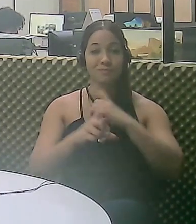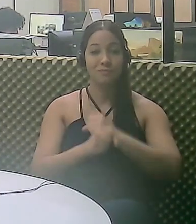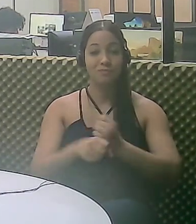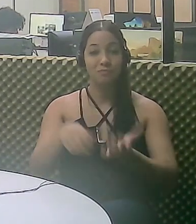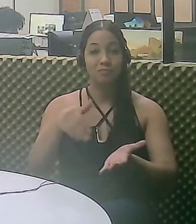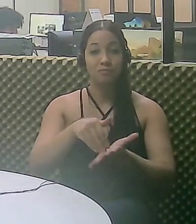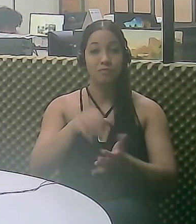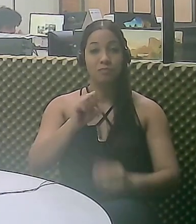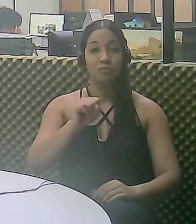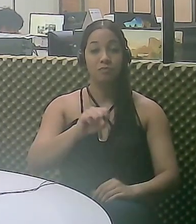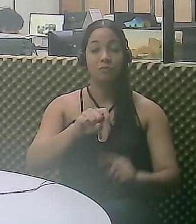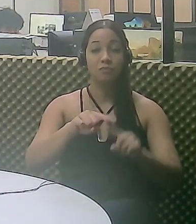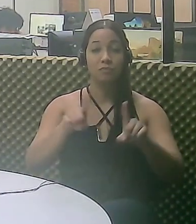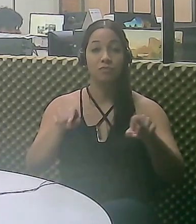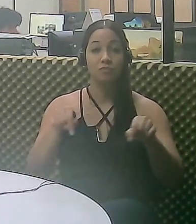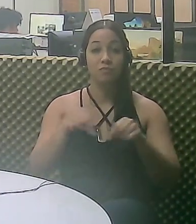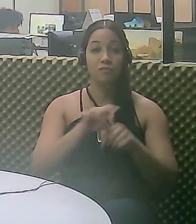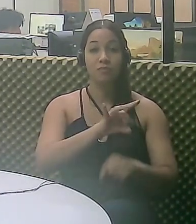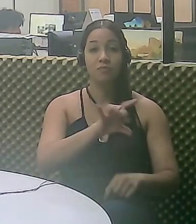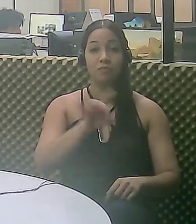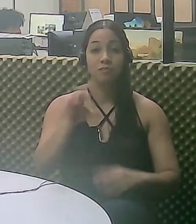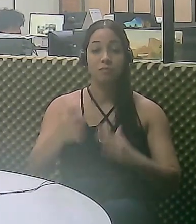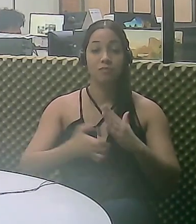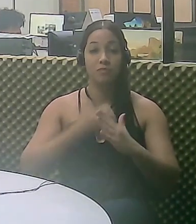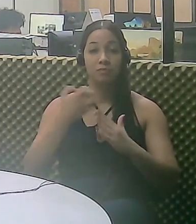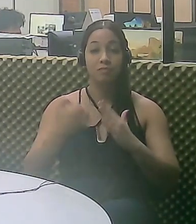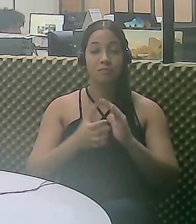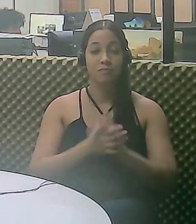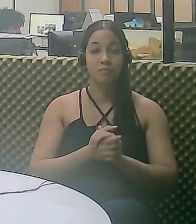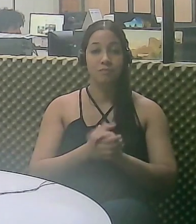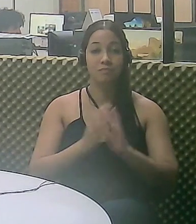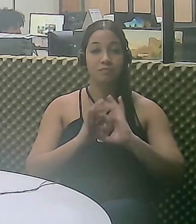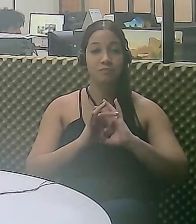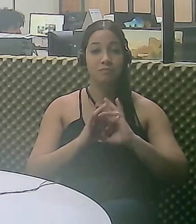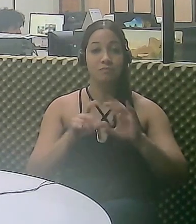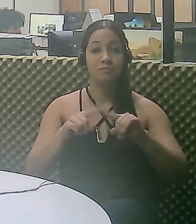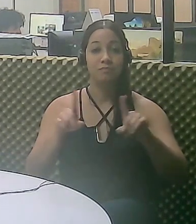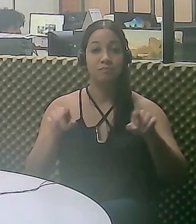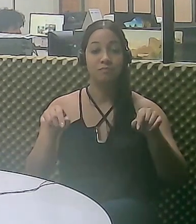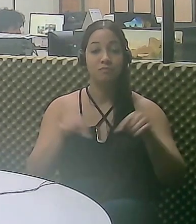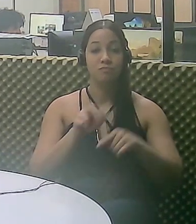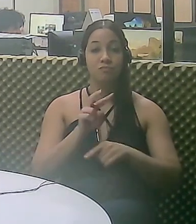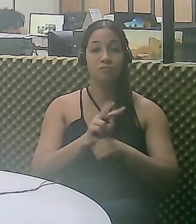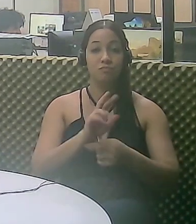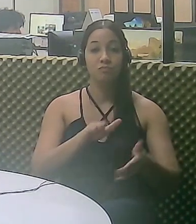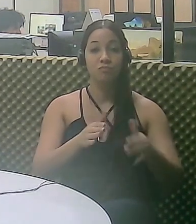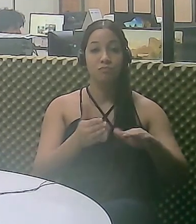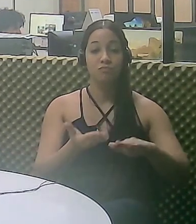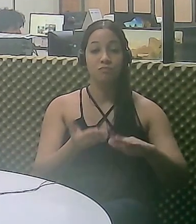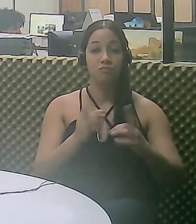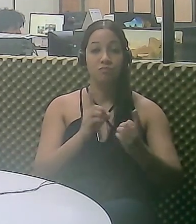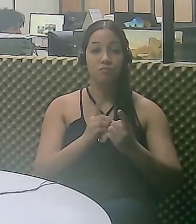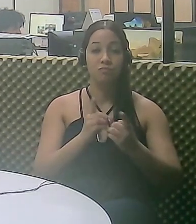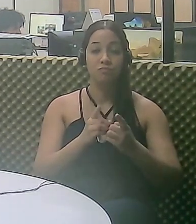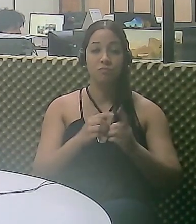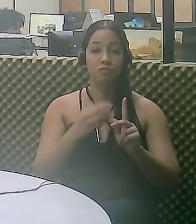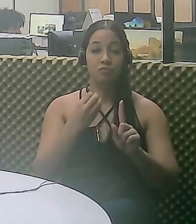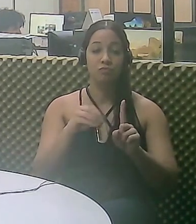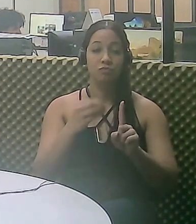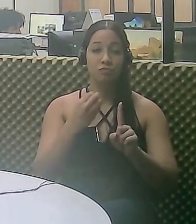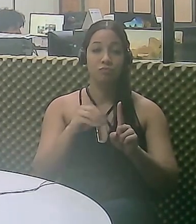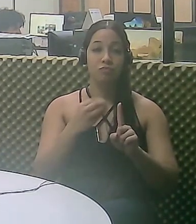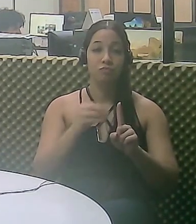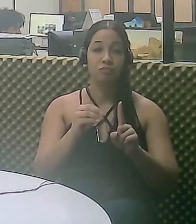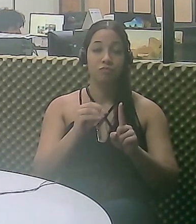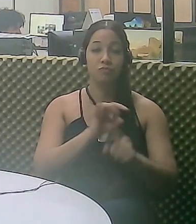mínimo 8 salas por concessionária. Disponibilizar uma sala velatória para atendimento aos carentes por